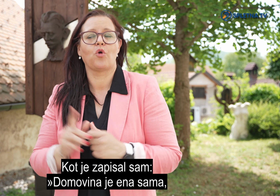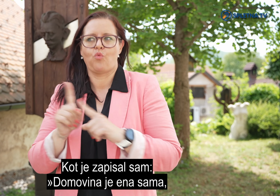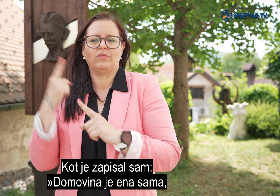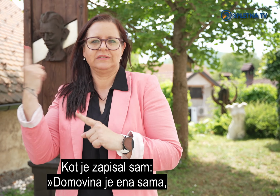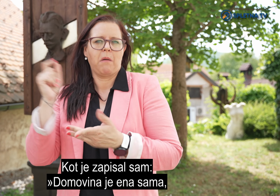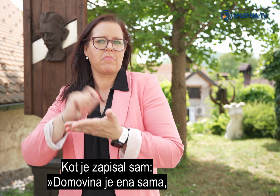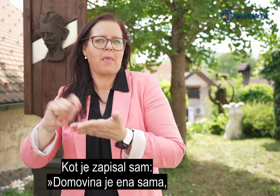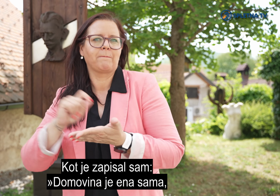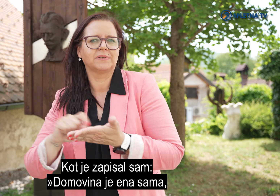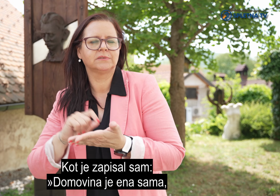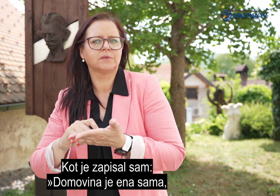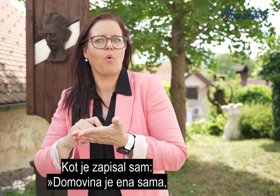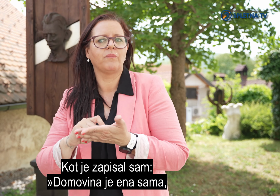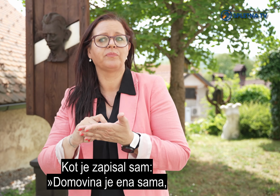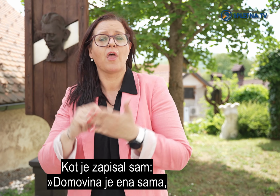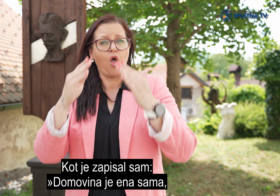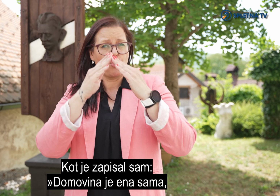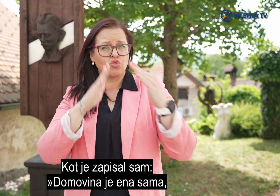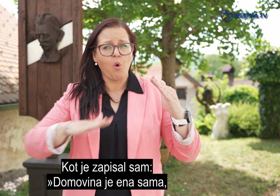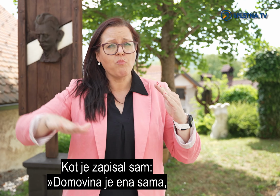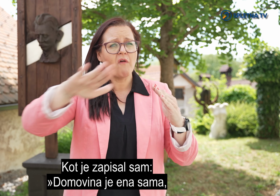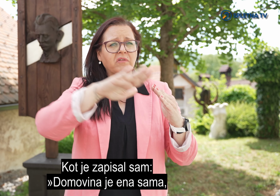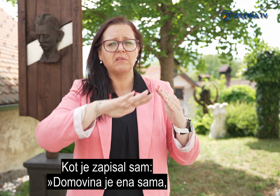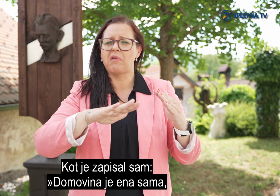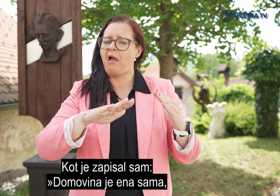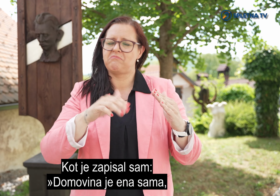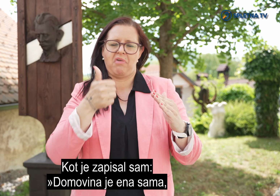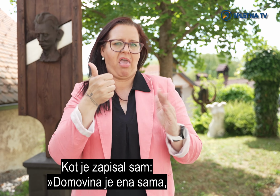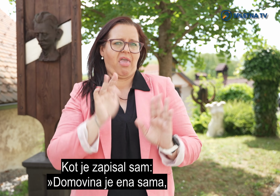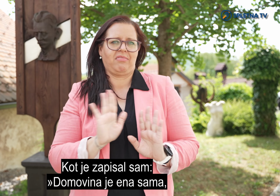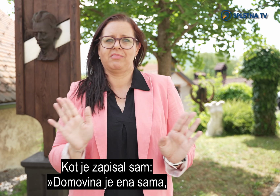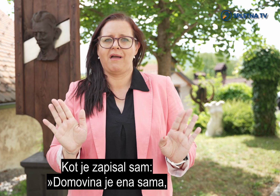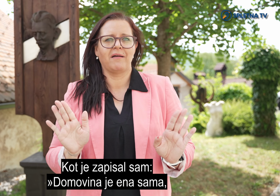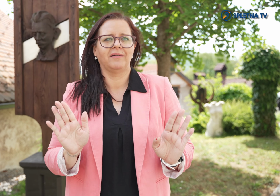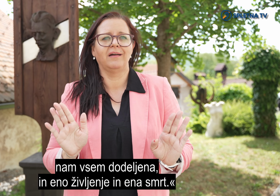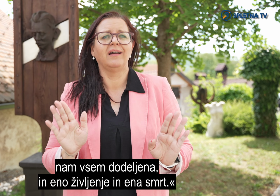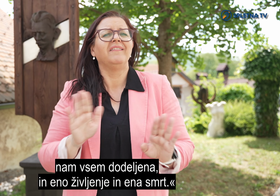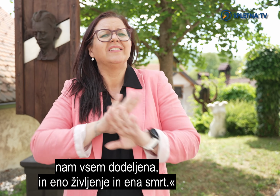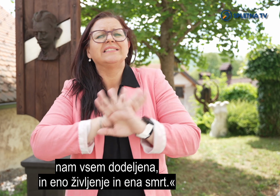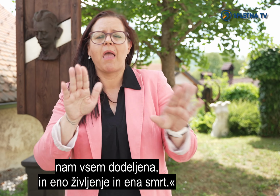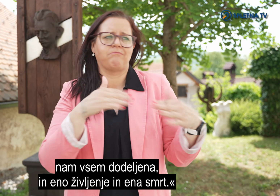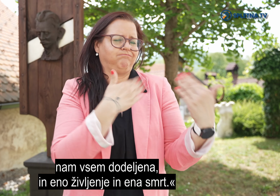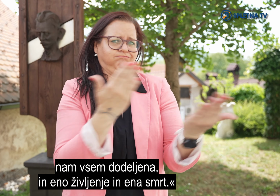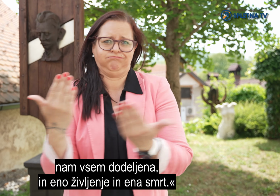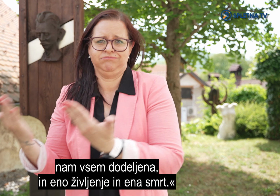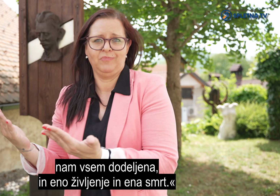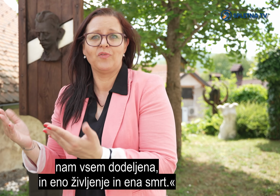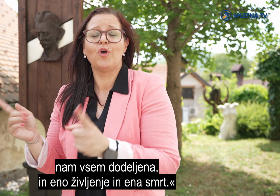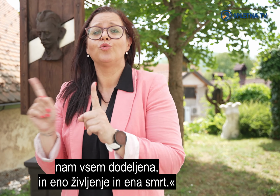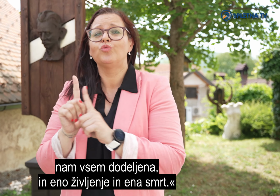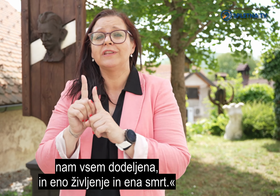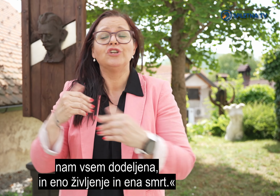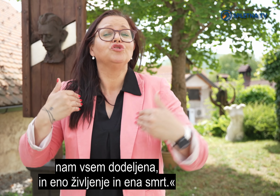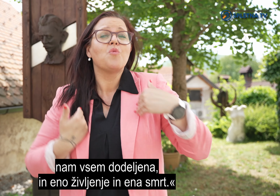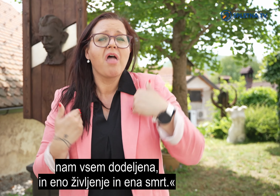Kot je zapisal sam: domovina je ena sama, nam vsem dodeljena, in eno življenje, in ena